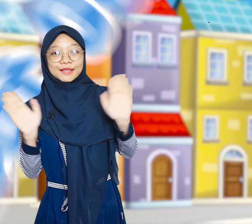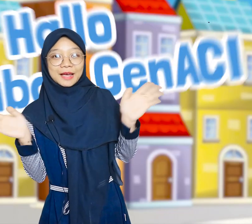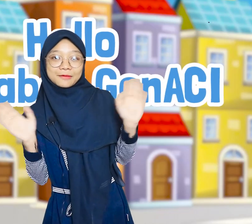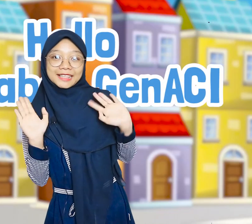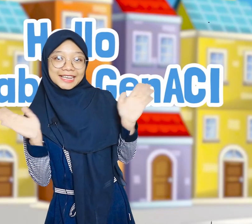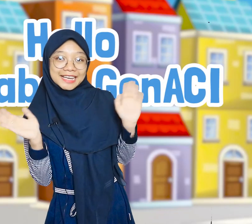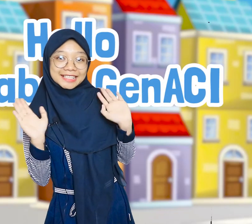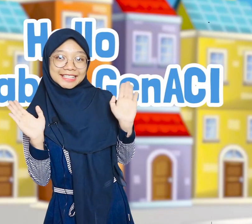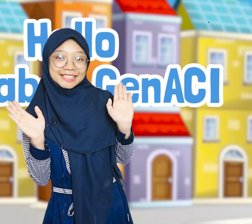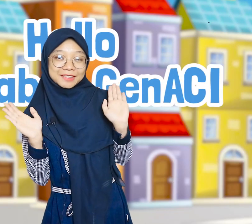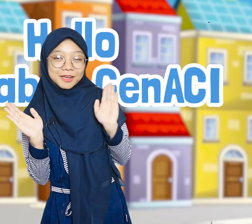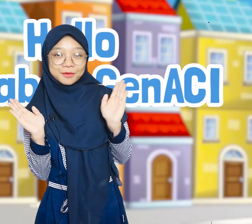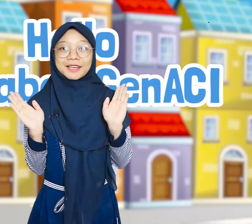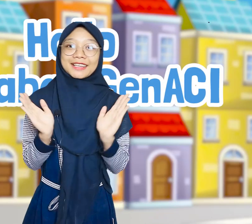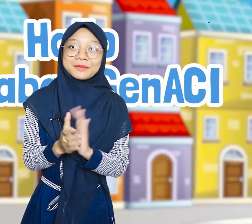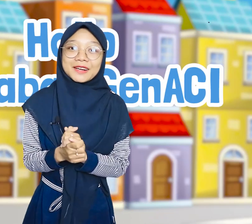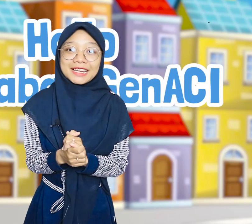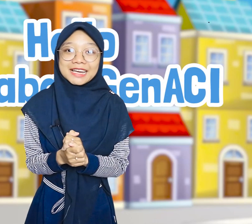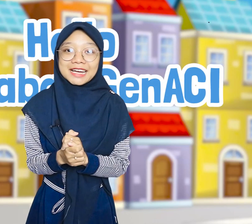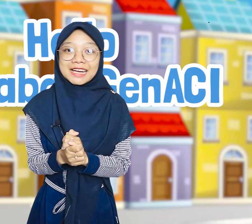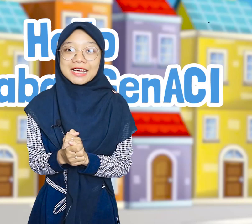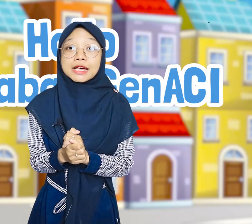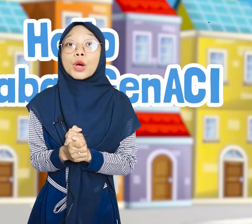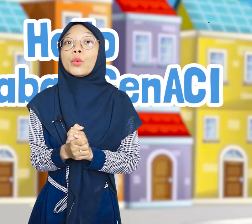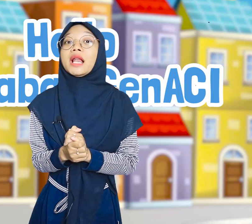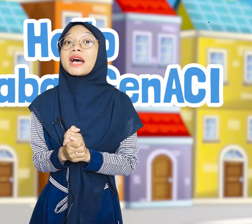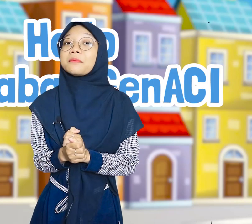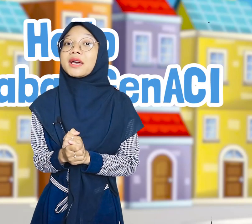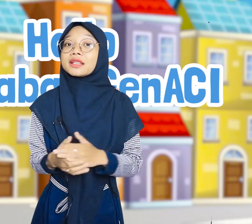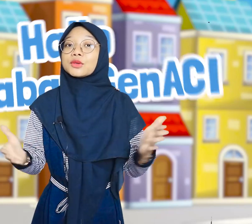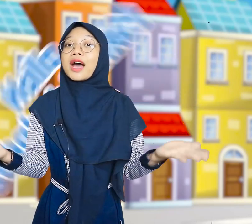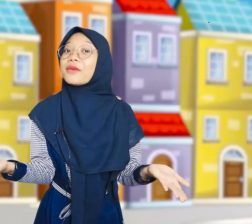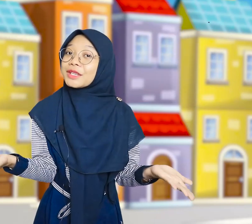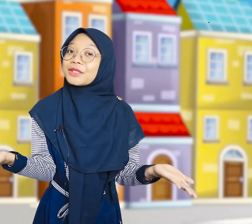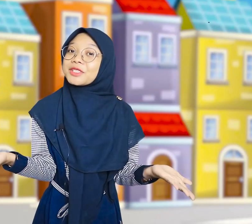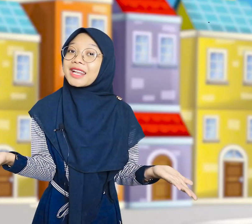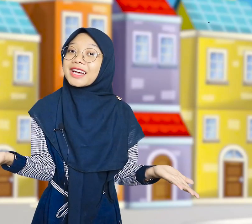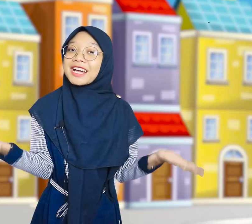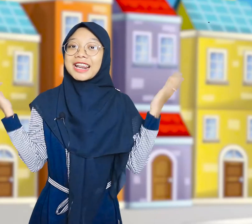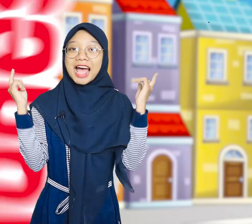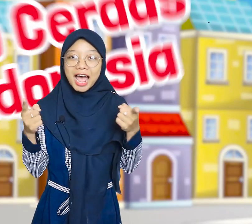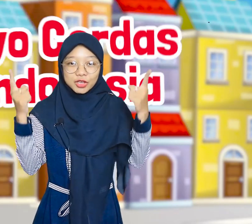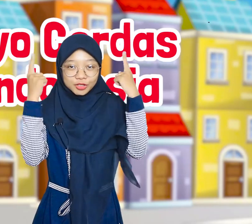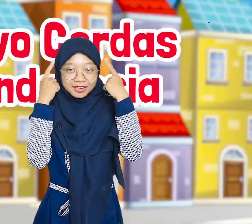Halo sahabat Genachi, dimanapun kalian berada. Welcome back to our YouTube channel, Ayo